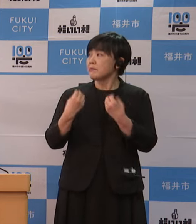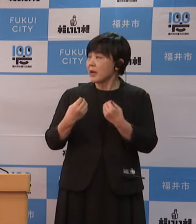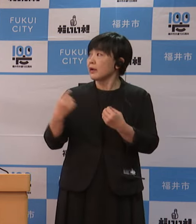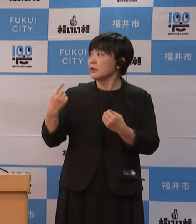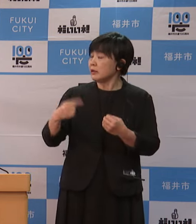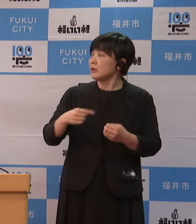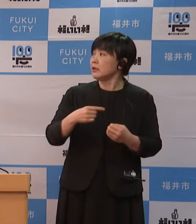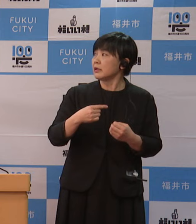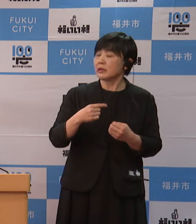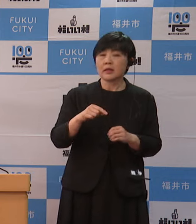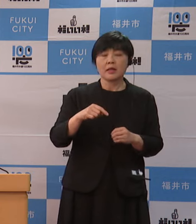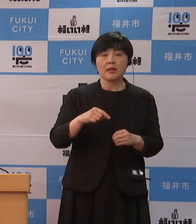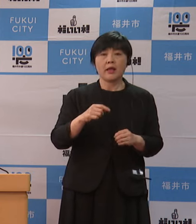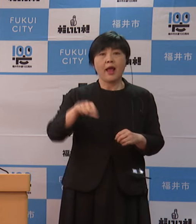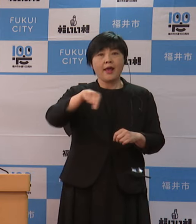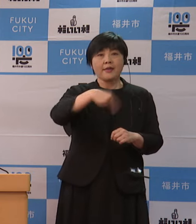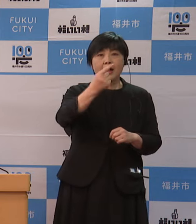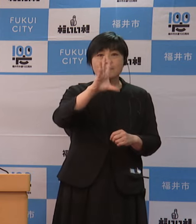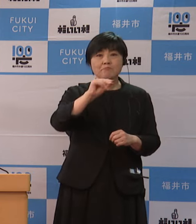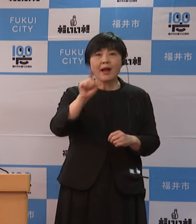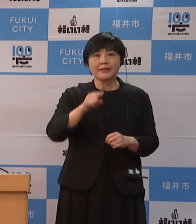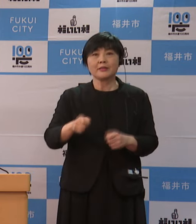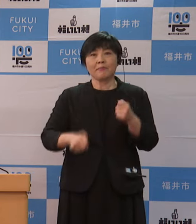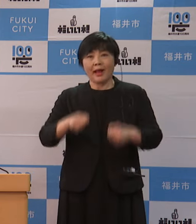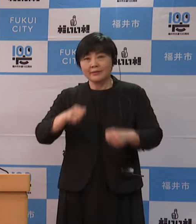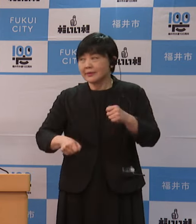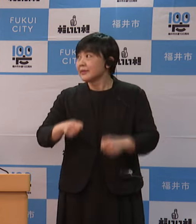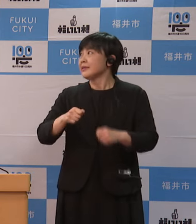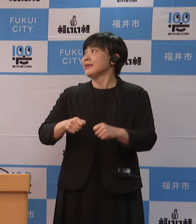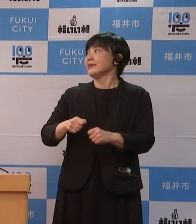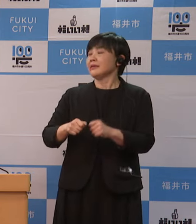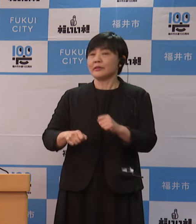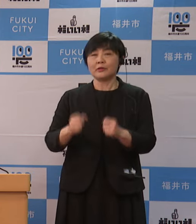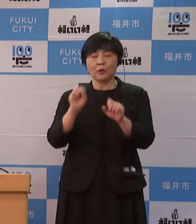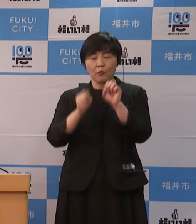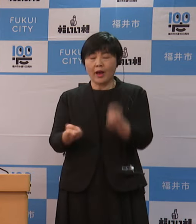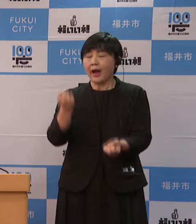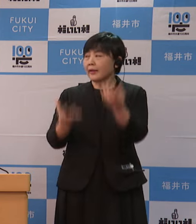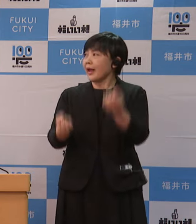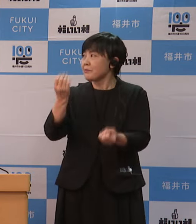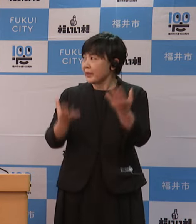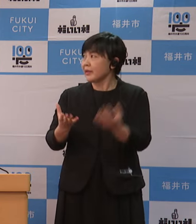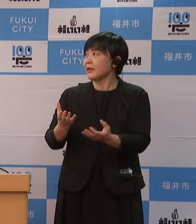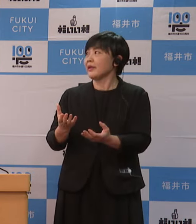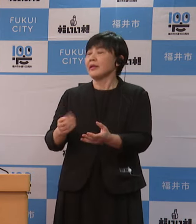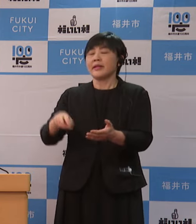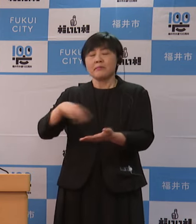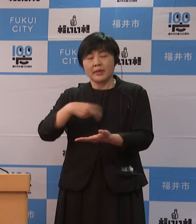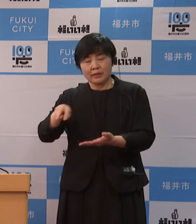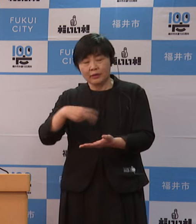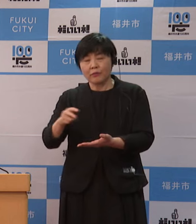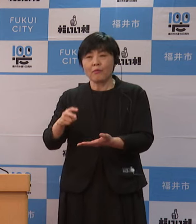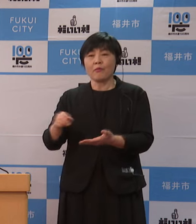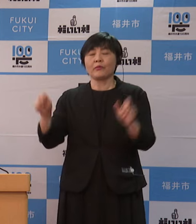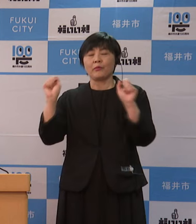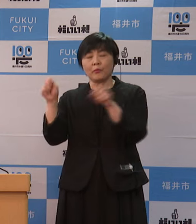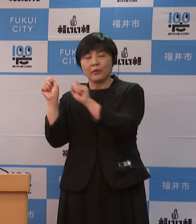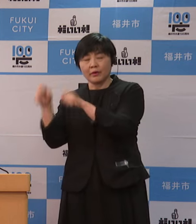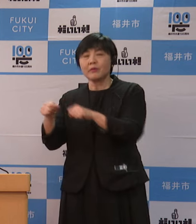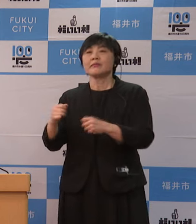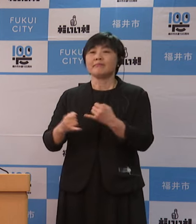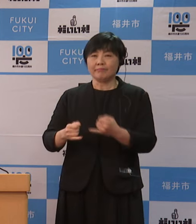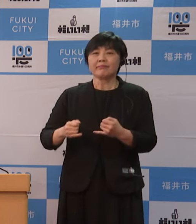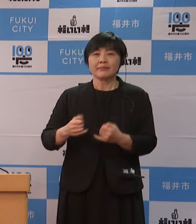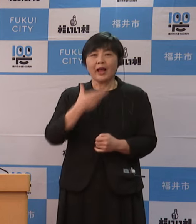ング、そしてフェニックス花火、民謡、そしてよさこい一丁来というような形で、福井の夏を盛り上げていこうという